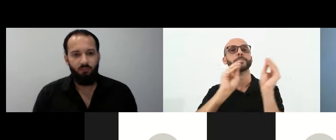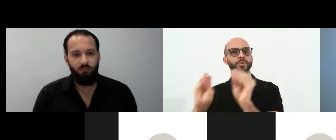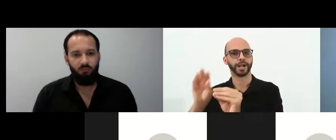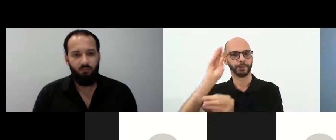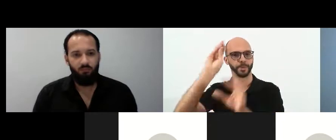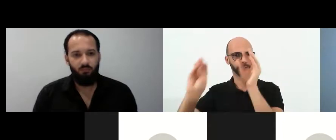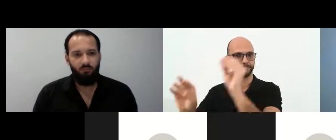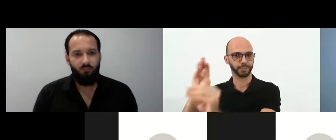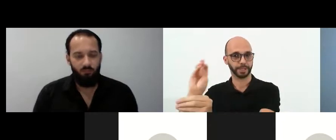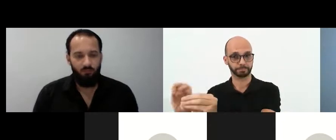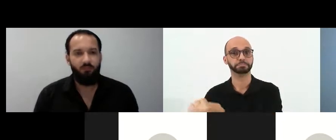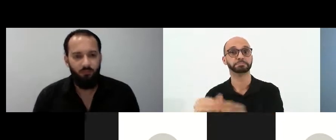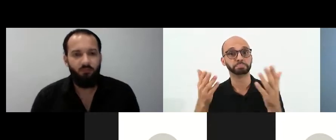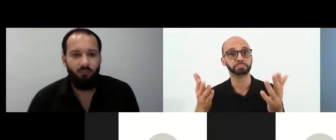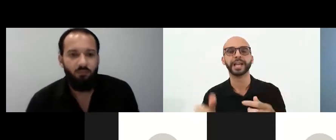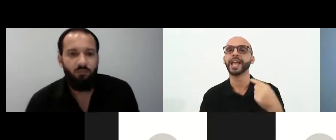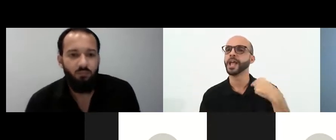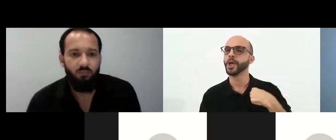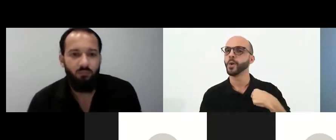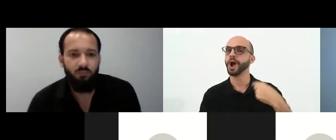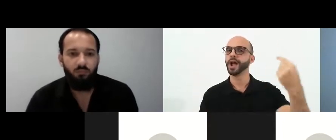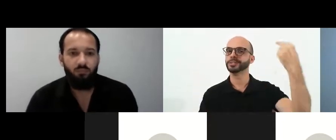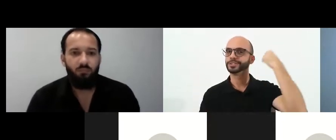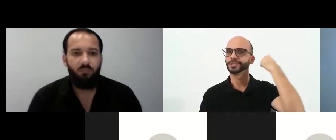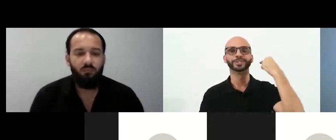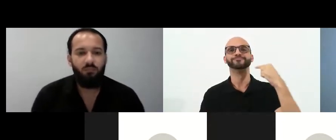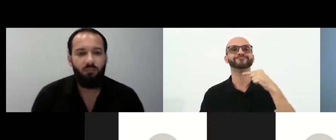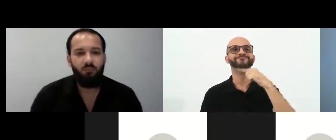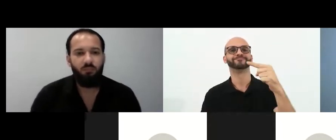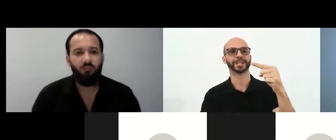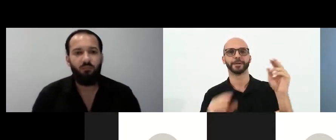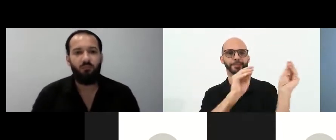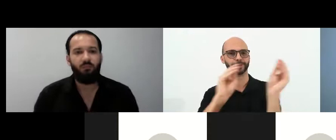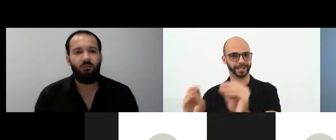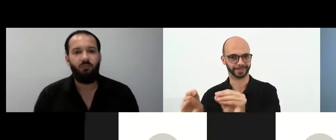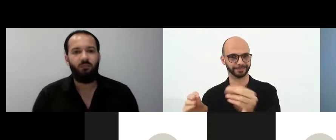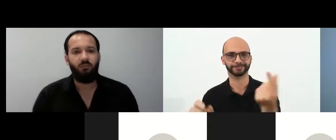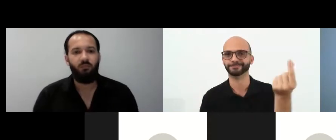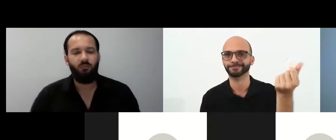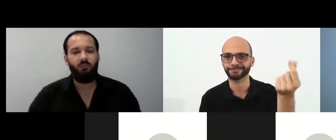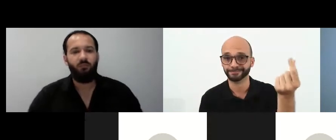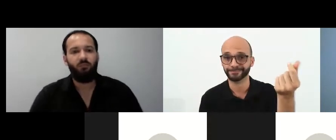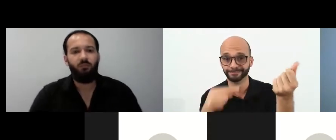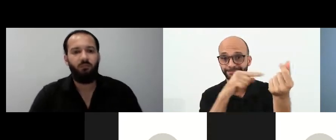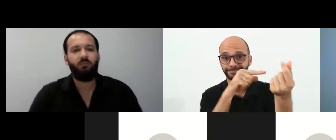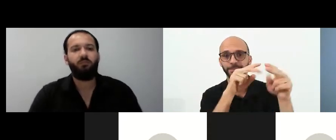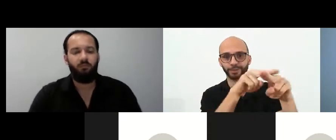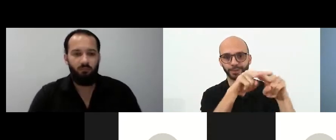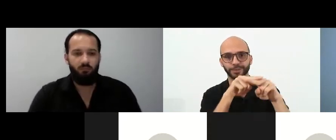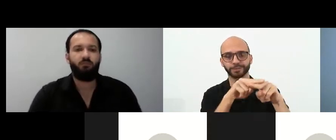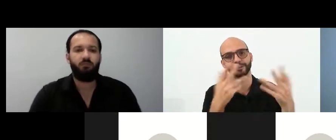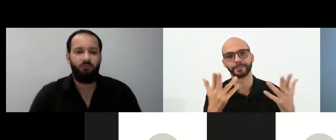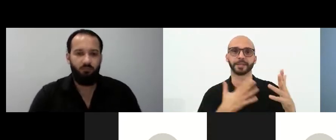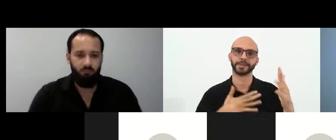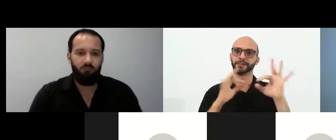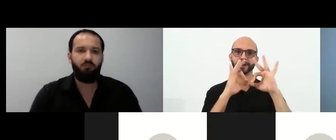pessoas que mudavam para Florianópolis para poder estudar. Antes, eu não tinha como fazer